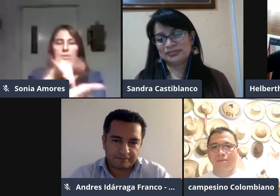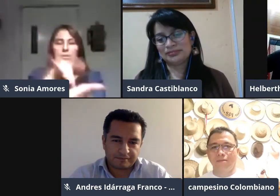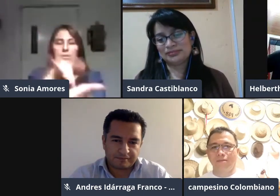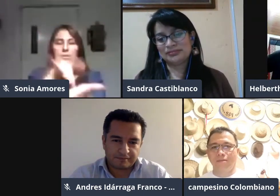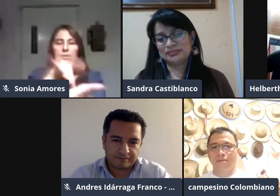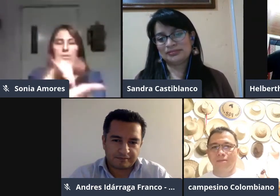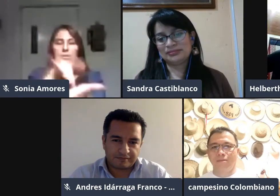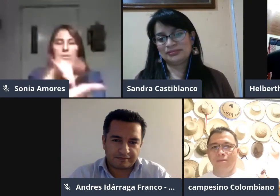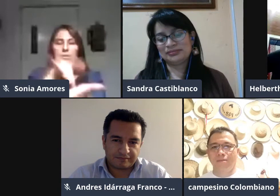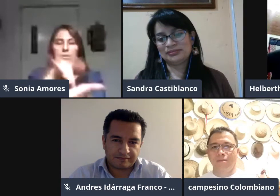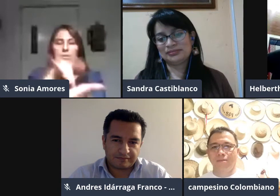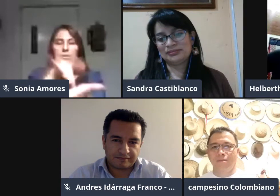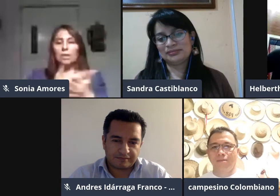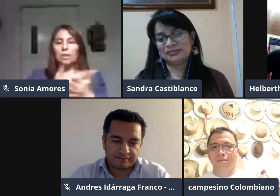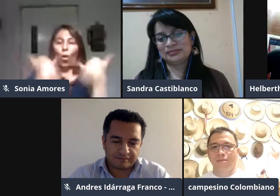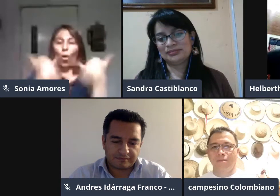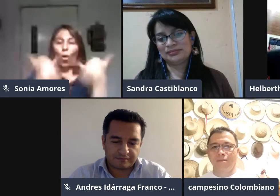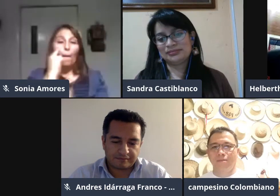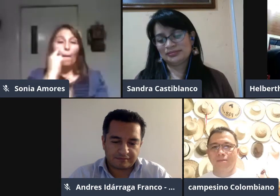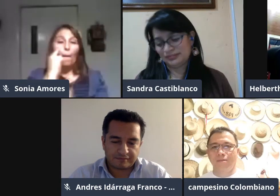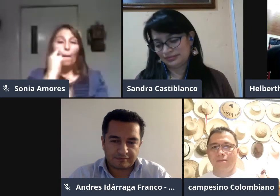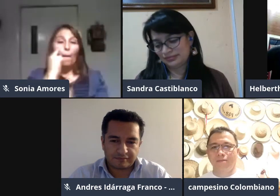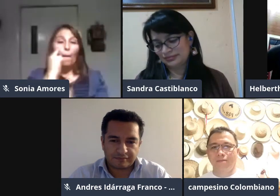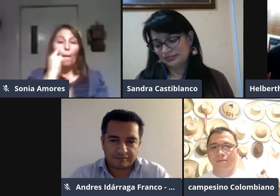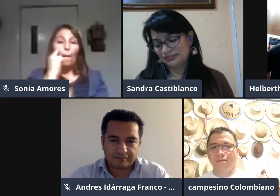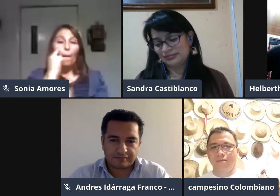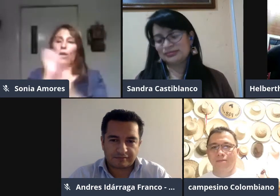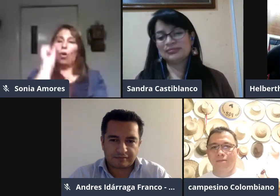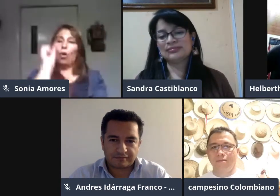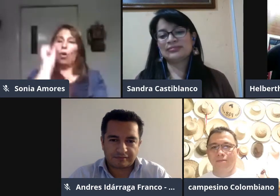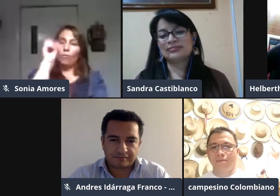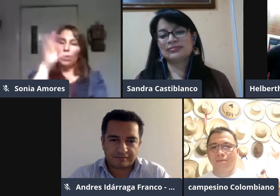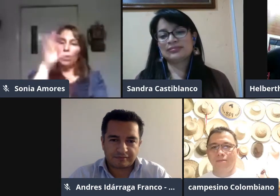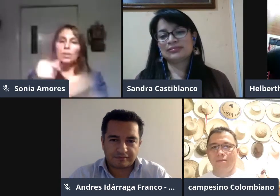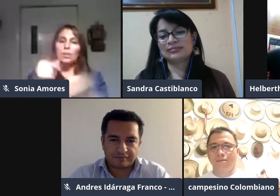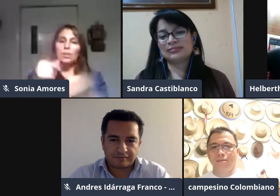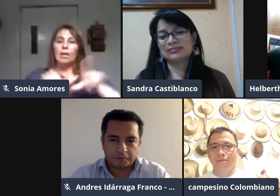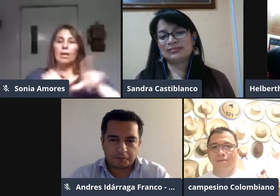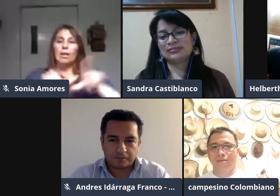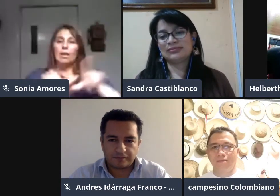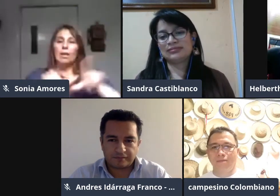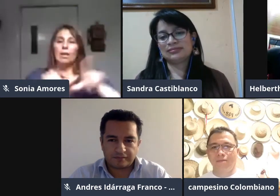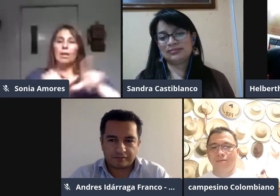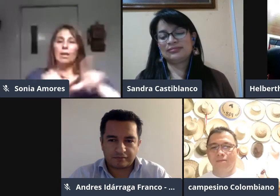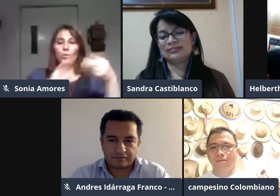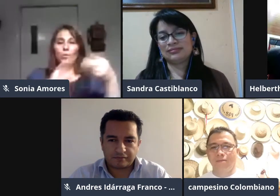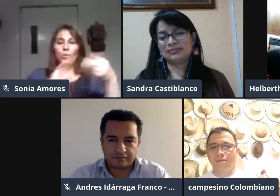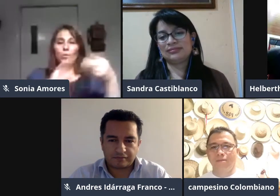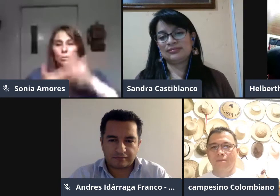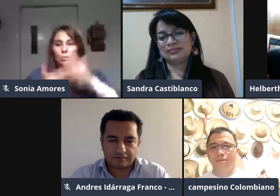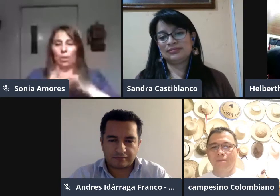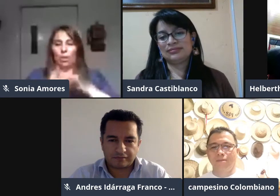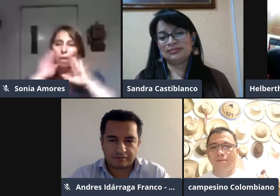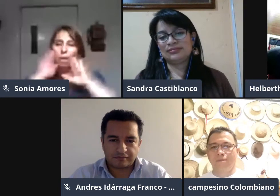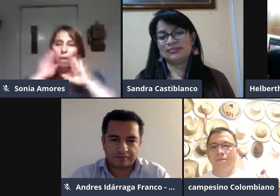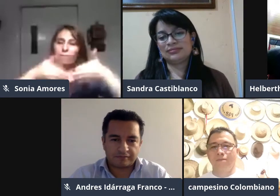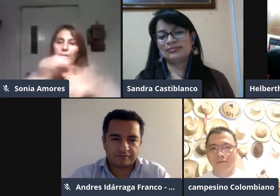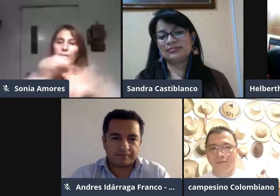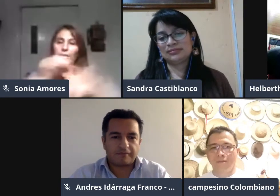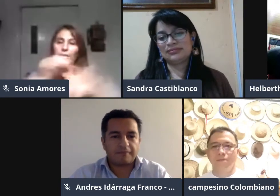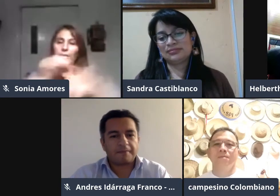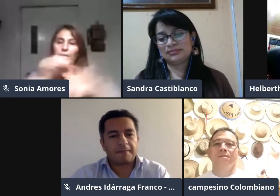acompañándonos en este primer ciclo de conferencias de la licenciatura en educación comunitaria con énfasis en derechos humanos.